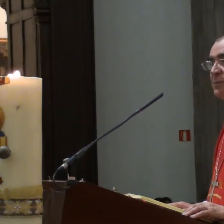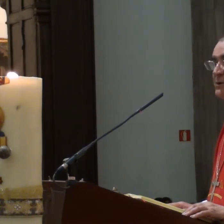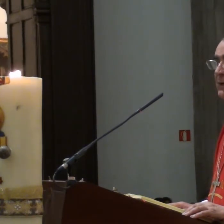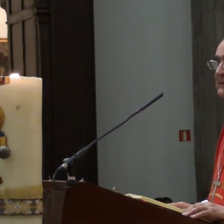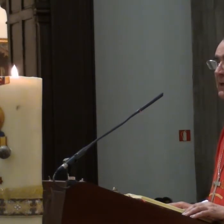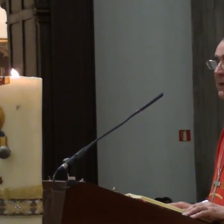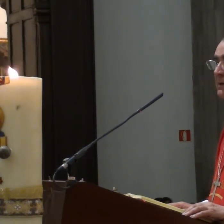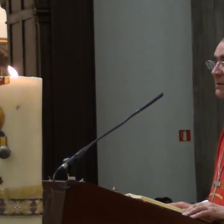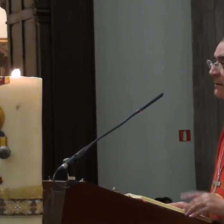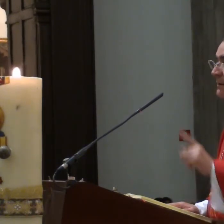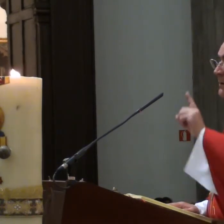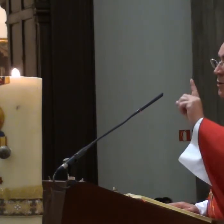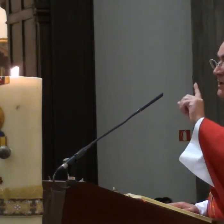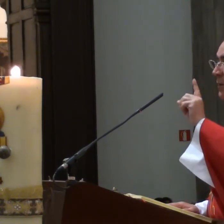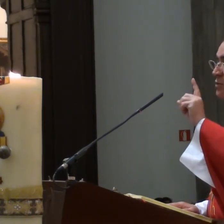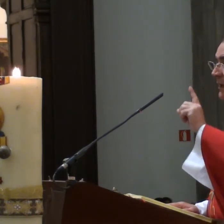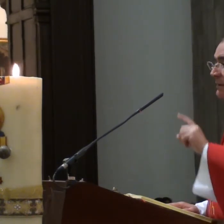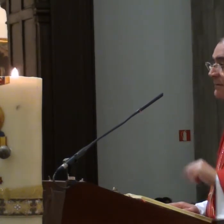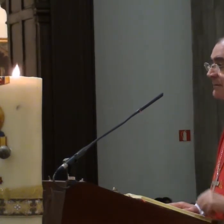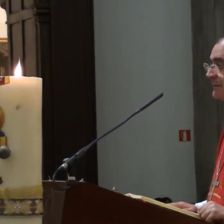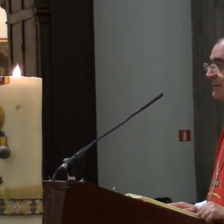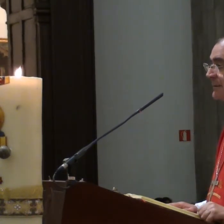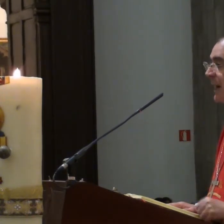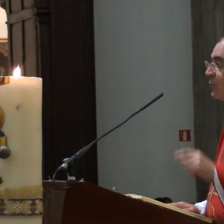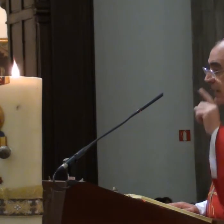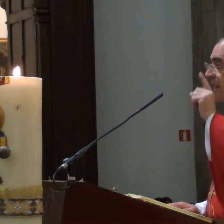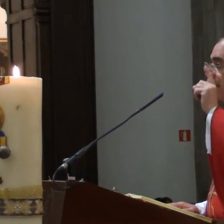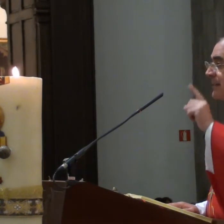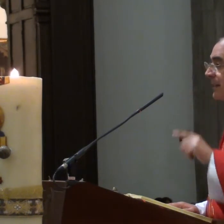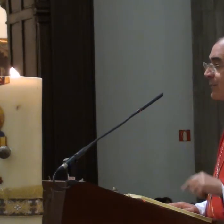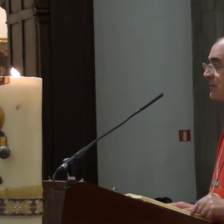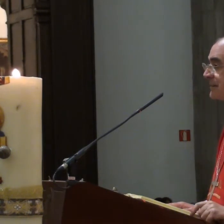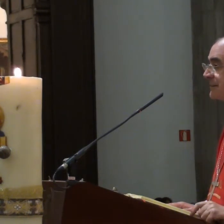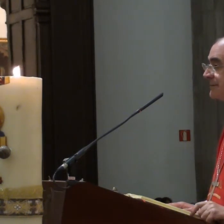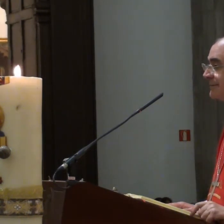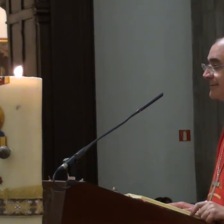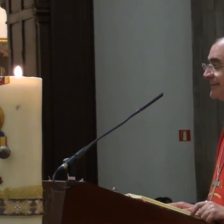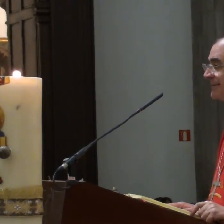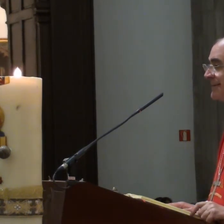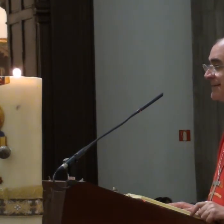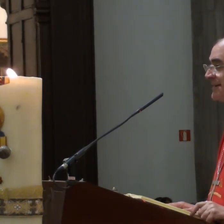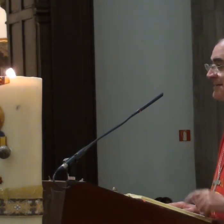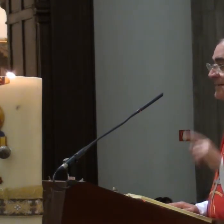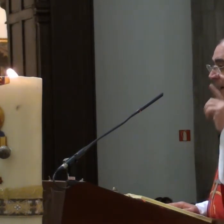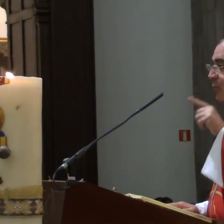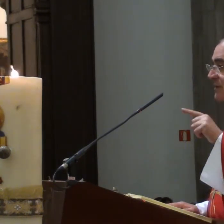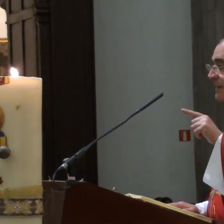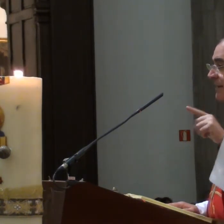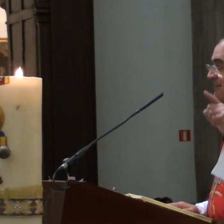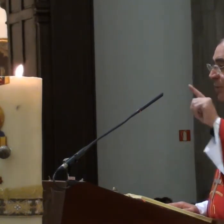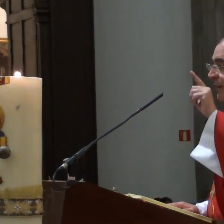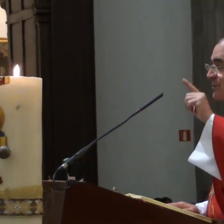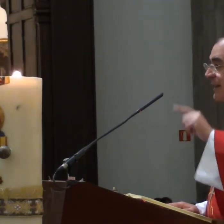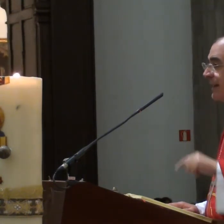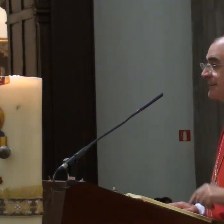cuando dos personas se quieren no se ajustan Aunque tengan que acusar si se